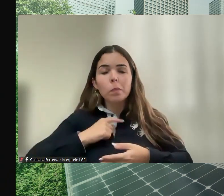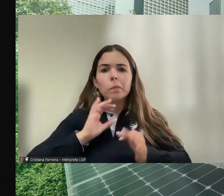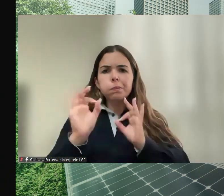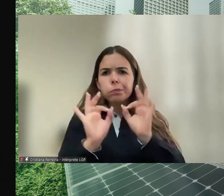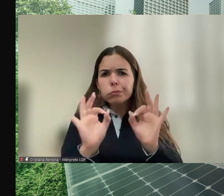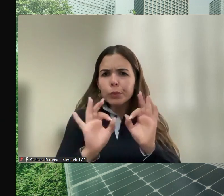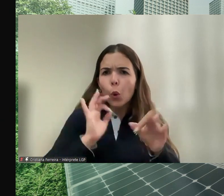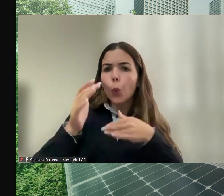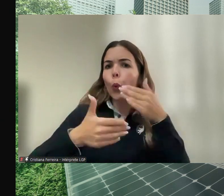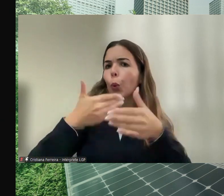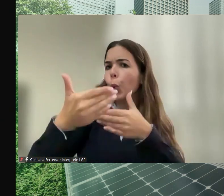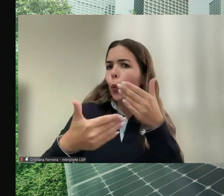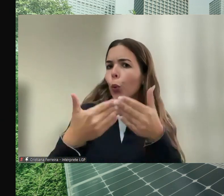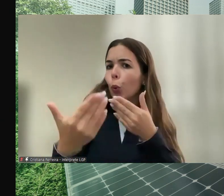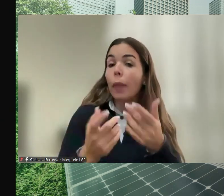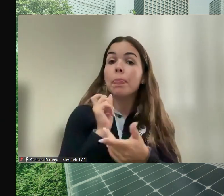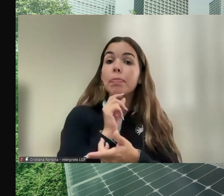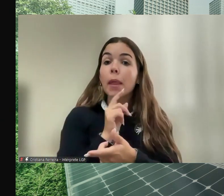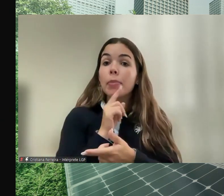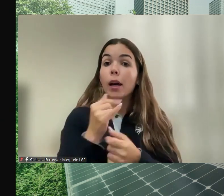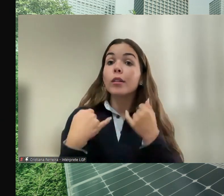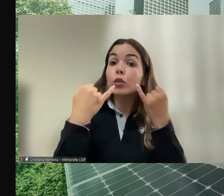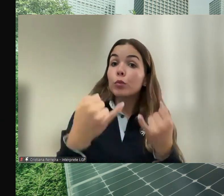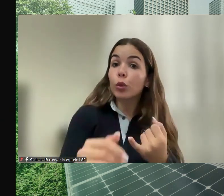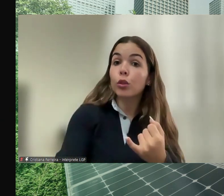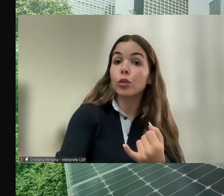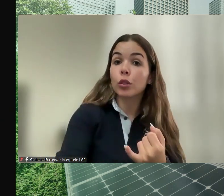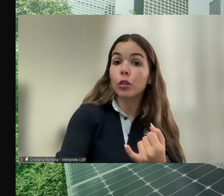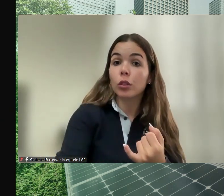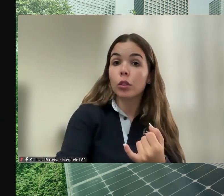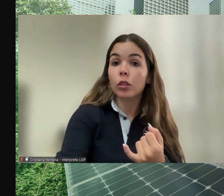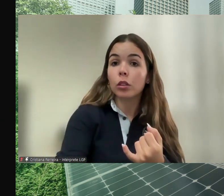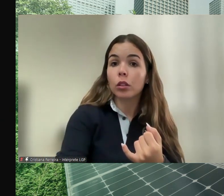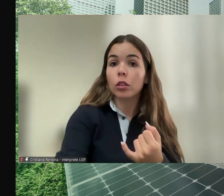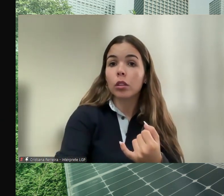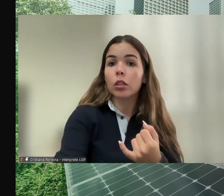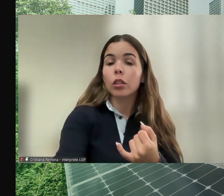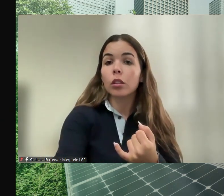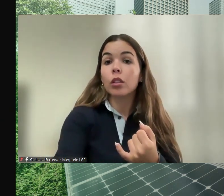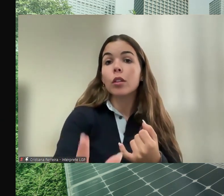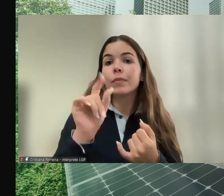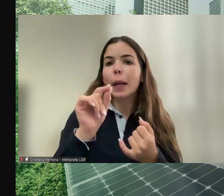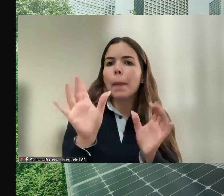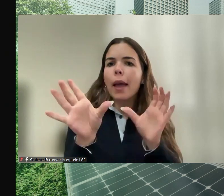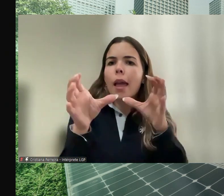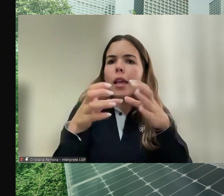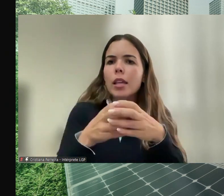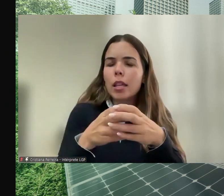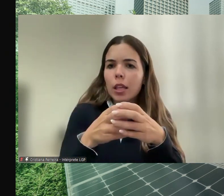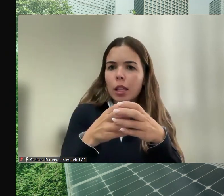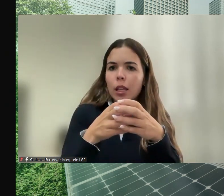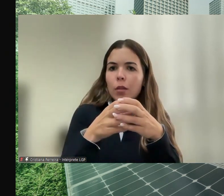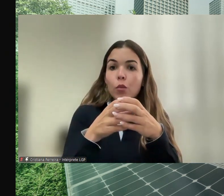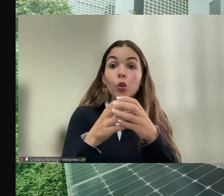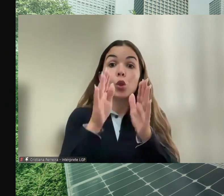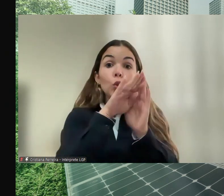tempo permitem-nos depois o abrir dos avisos pela equipa do programa